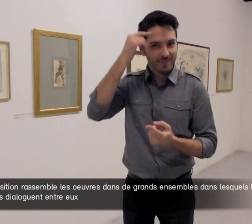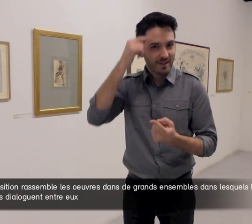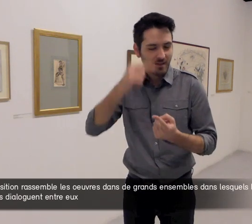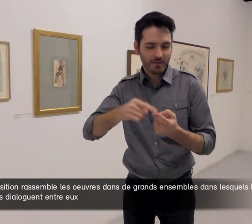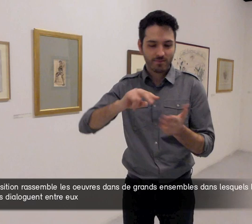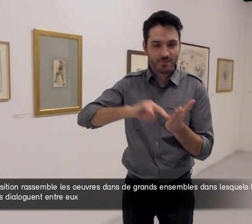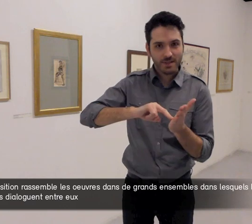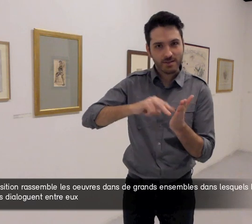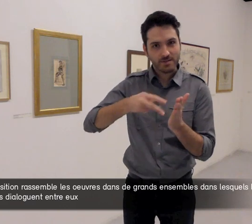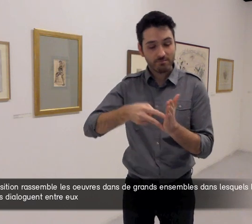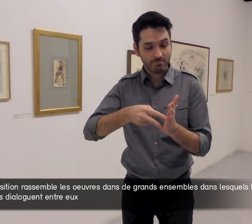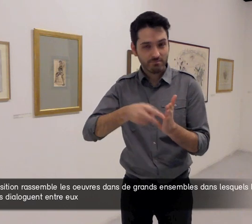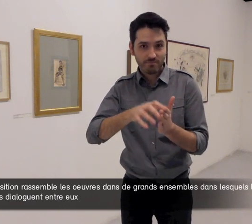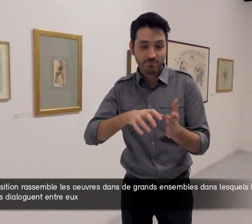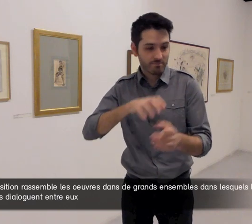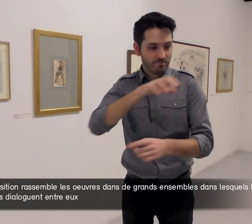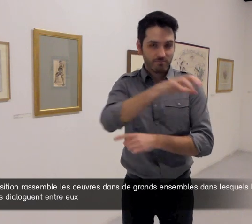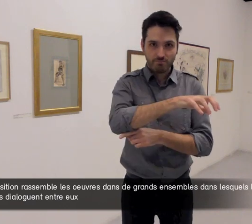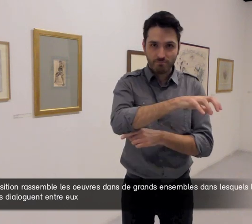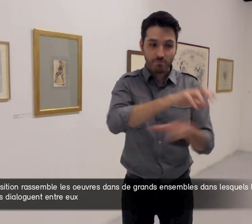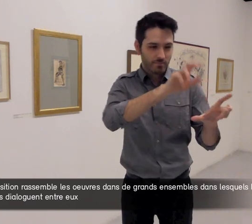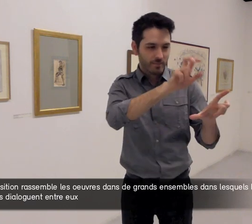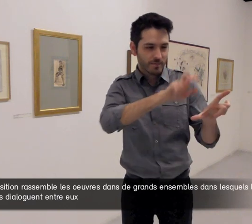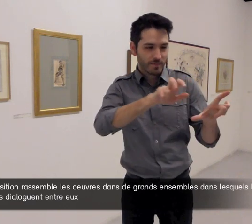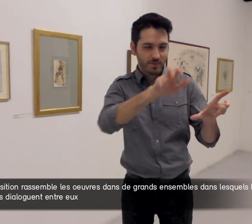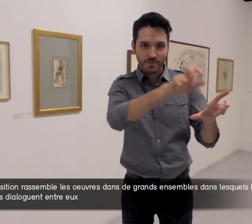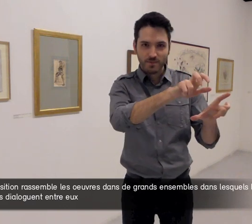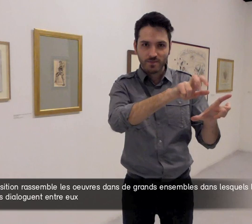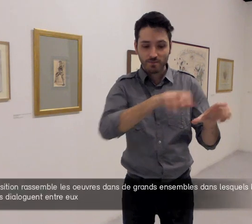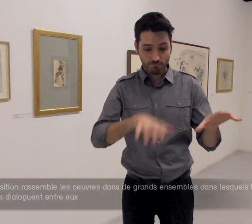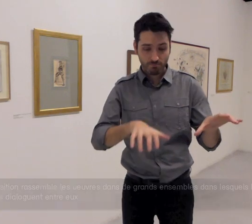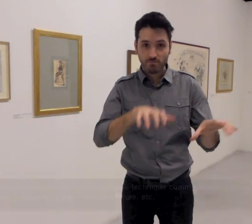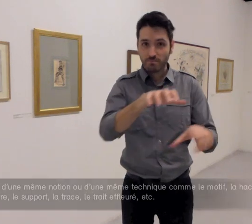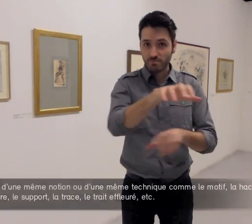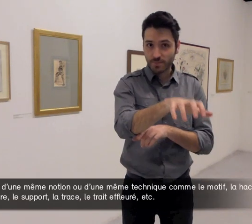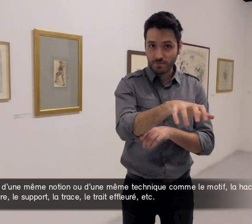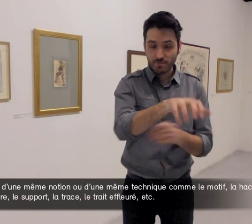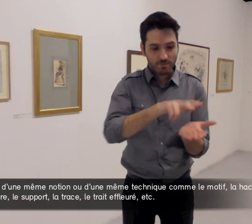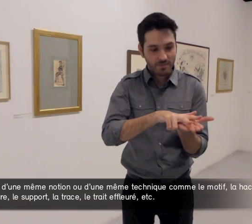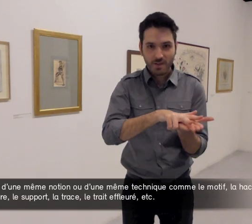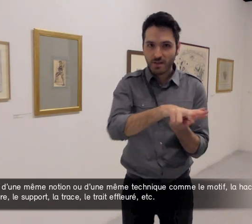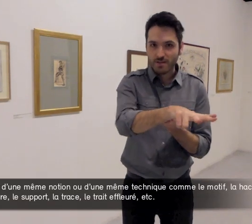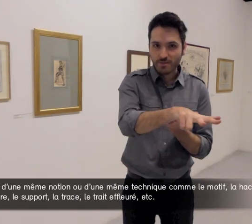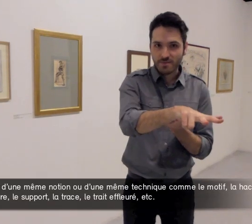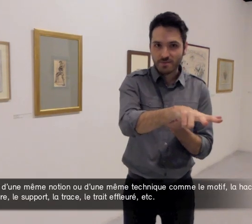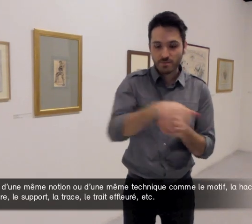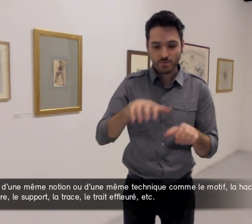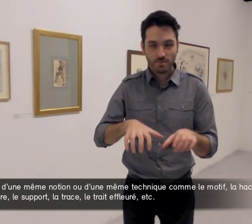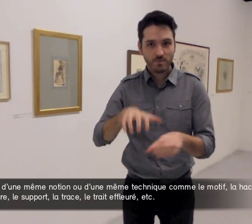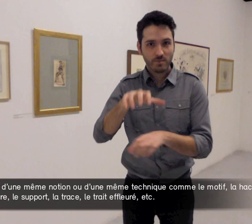L'exposition rassemble les œuvres dans de grands ensembles dans lesquels les dessins dialoguent entre eux autour d'une même notion ou d'une